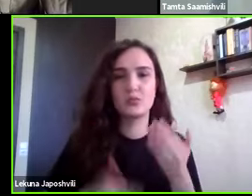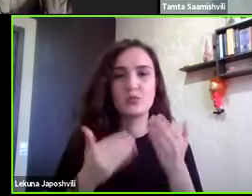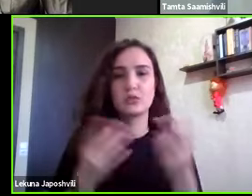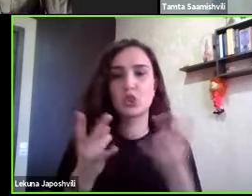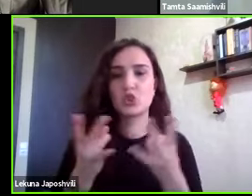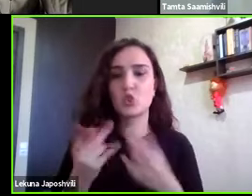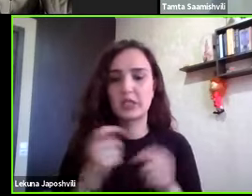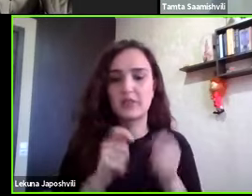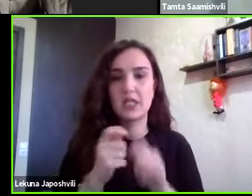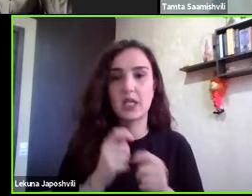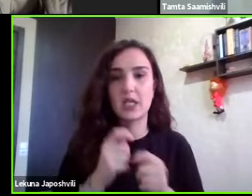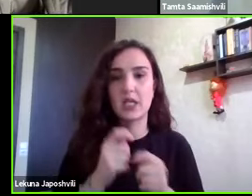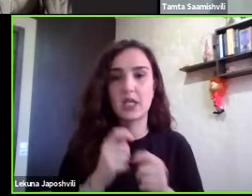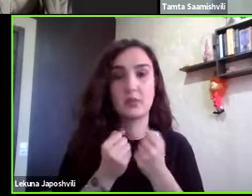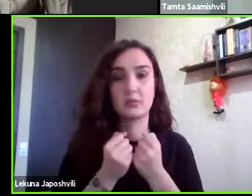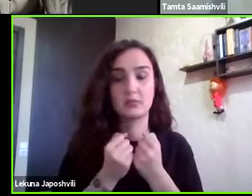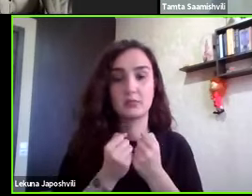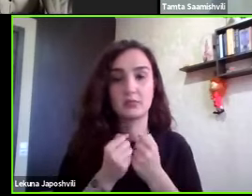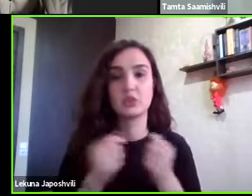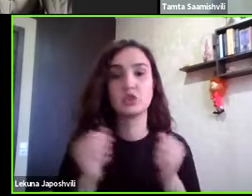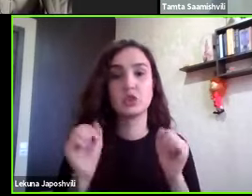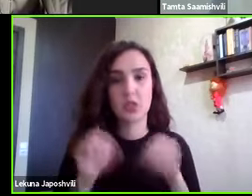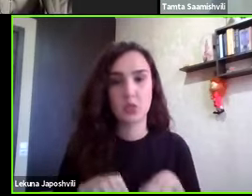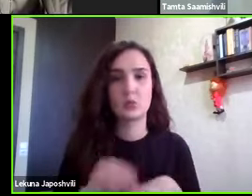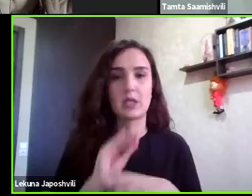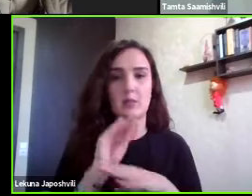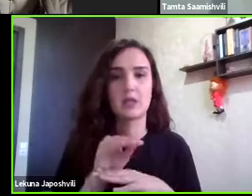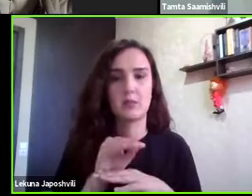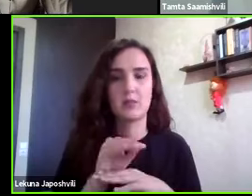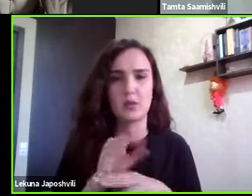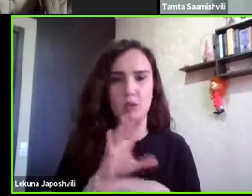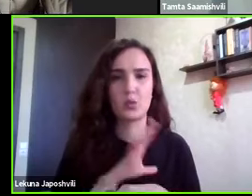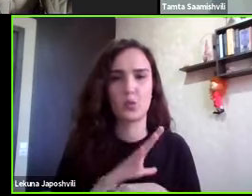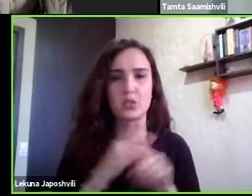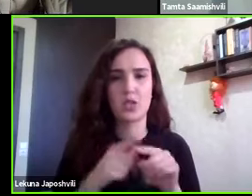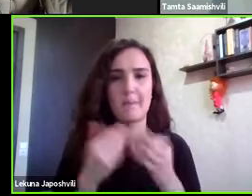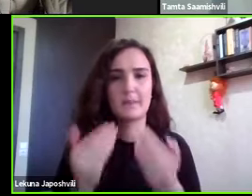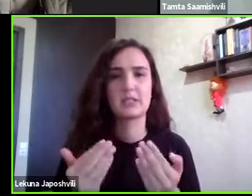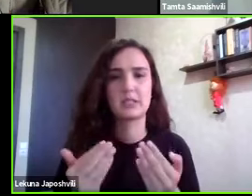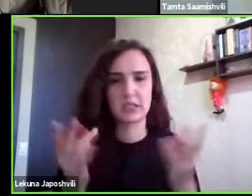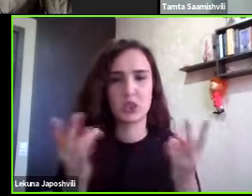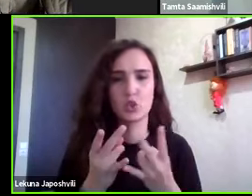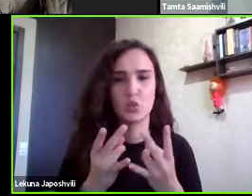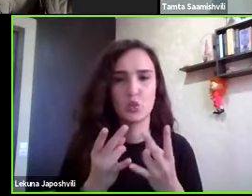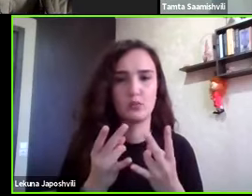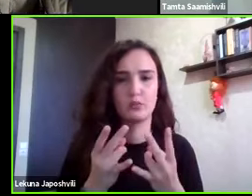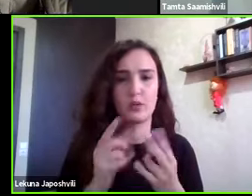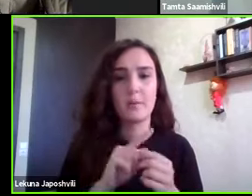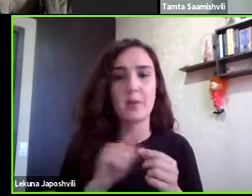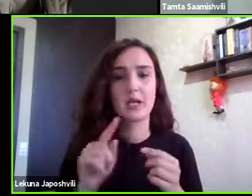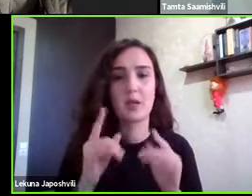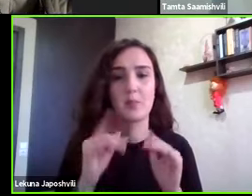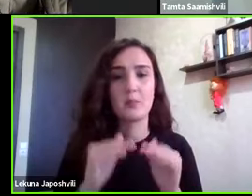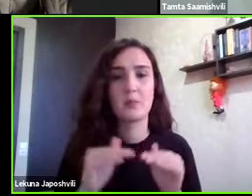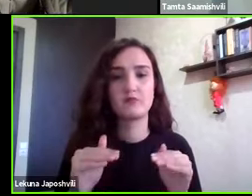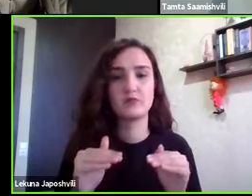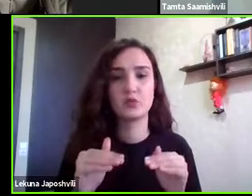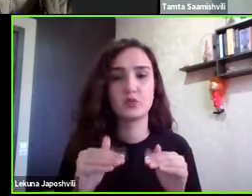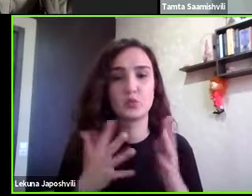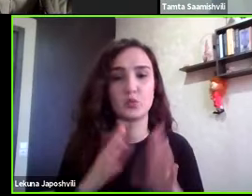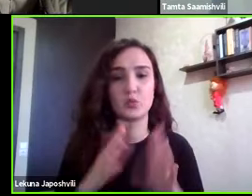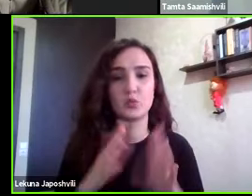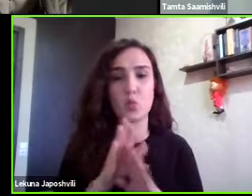ნივთიერებების და შესაძლებელია რომ დამატება მოხდეს ამისი საჭირო. მაგრამ ბავშვი თუ